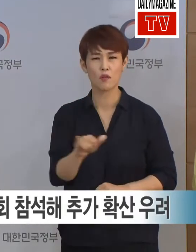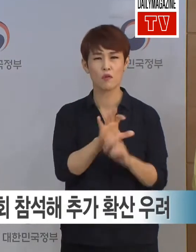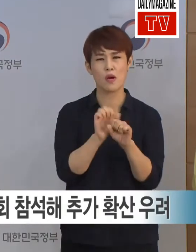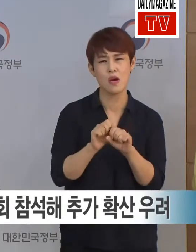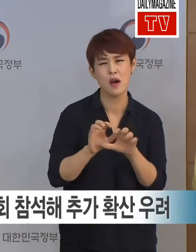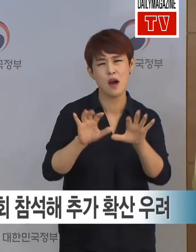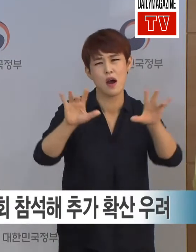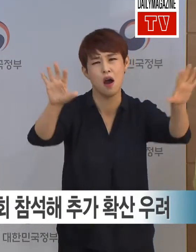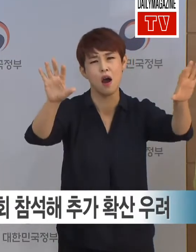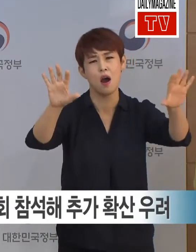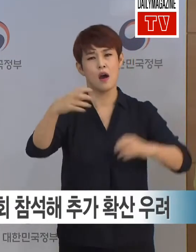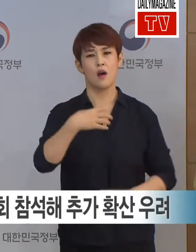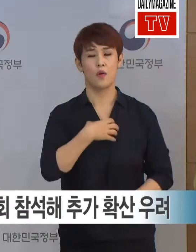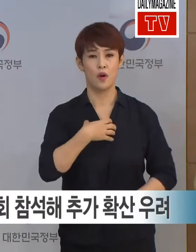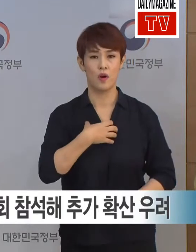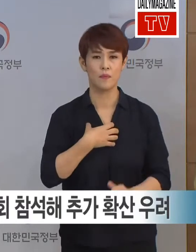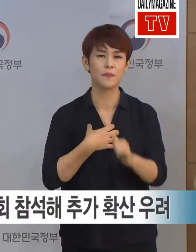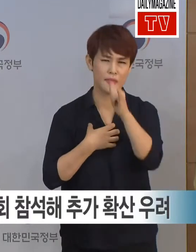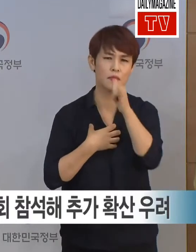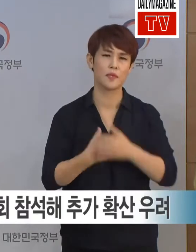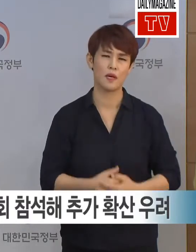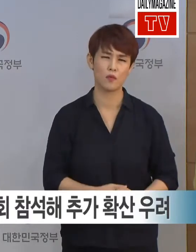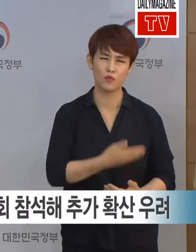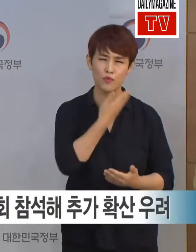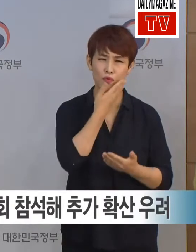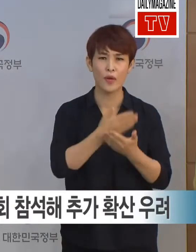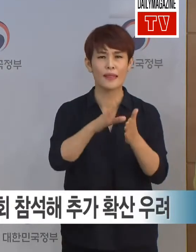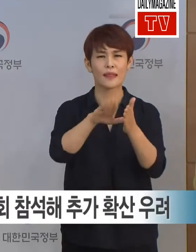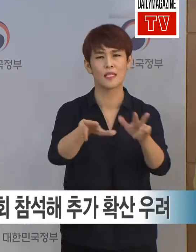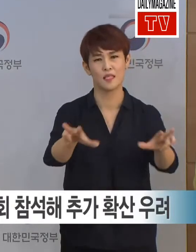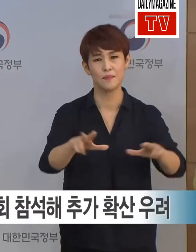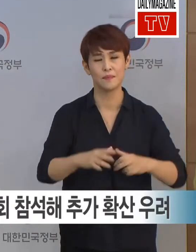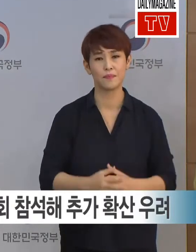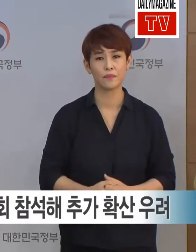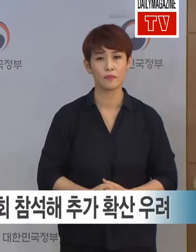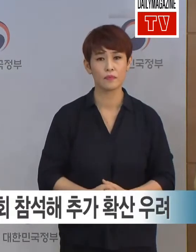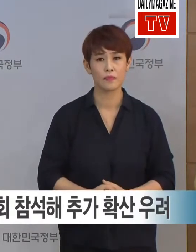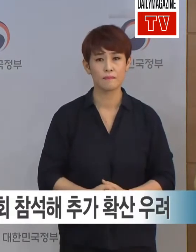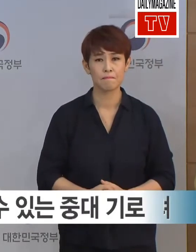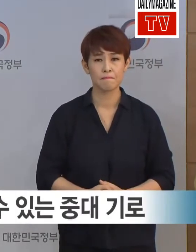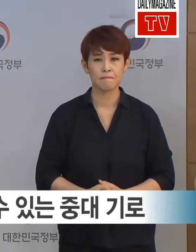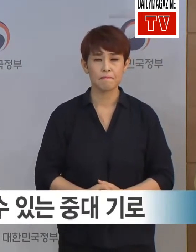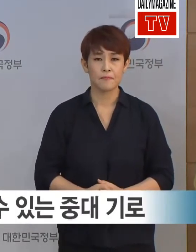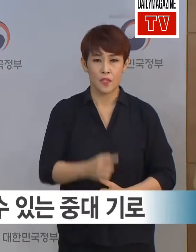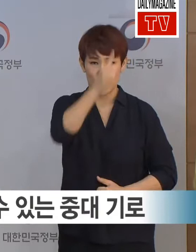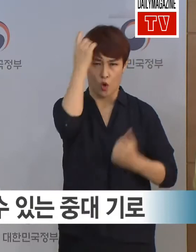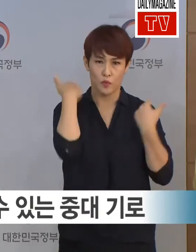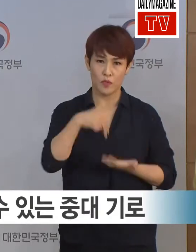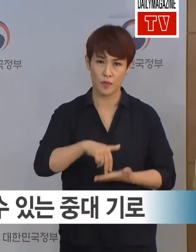대유행으로 급속히 확산될 수 있는 중대한 기로에 놓여 있습니다. 이에